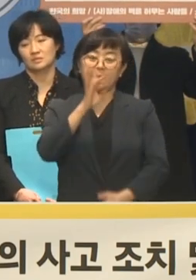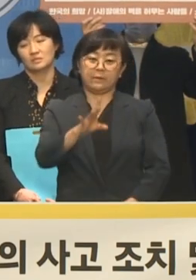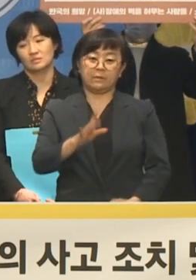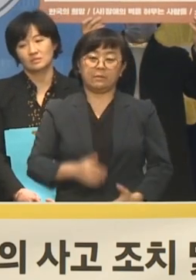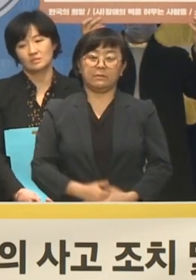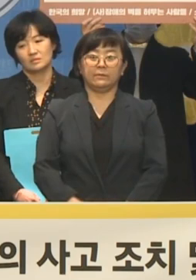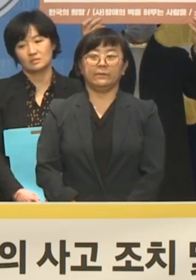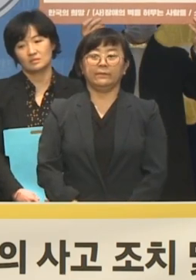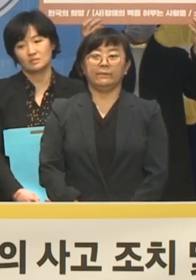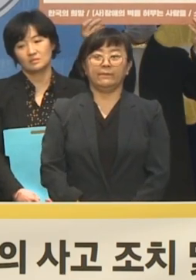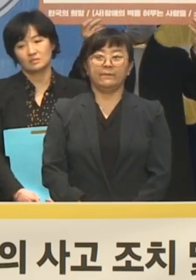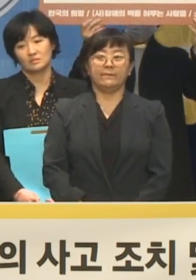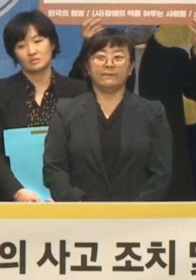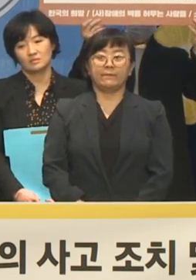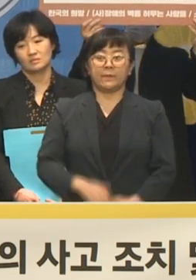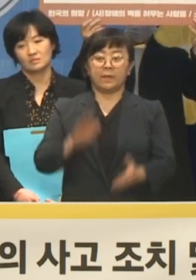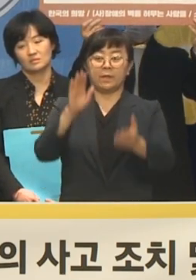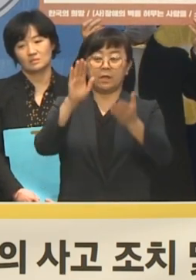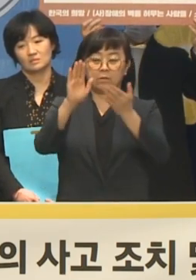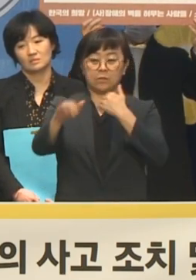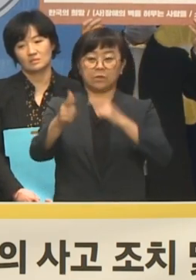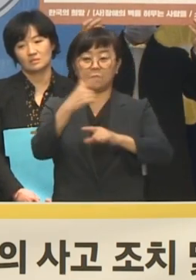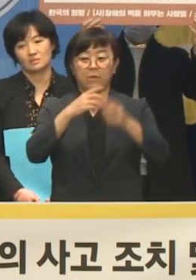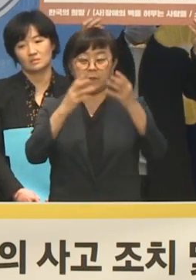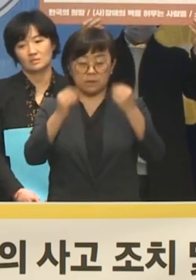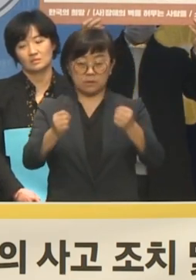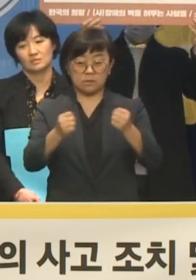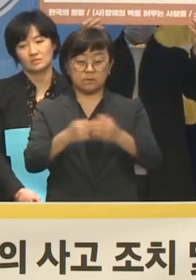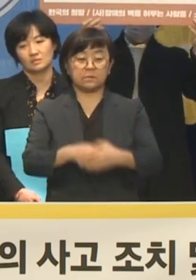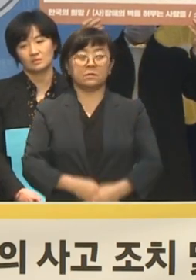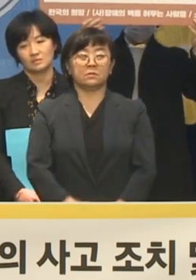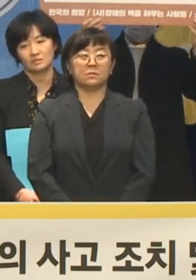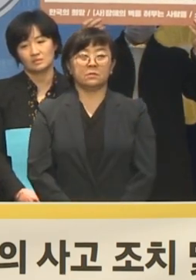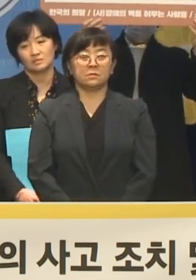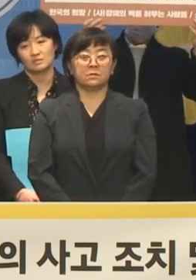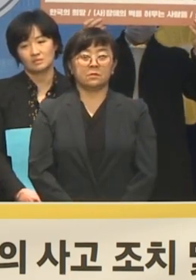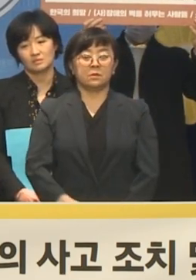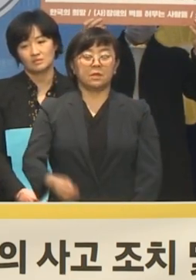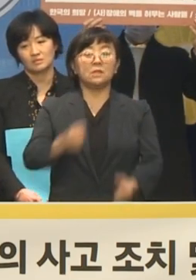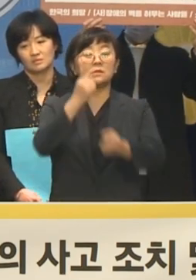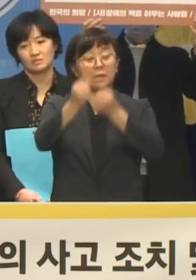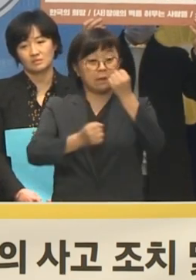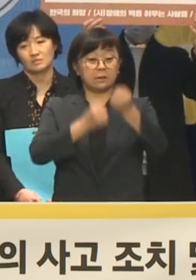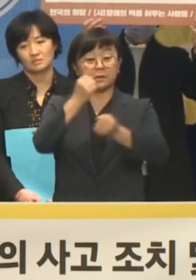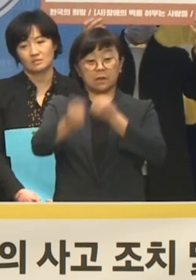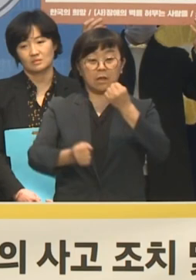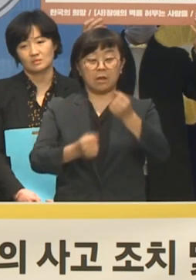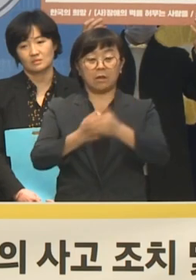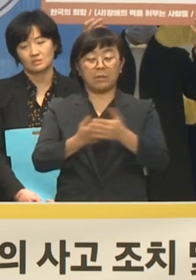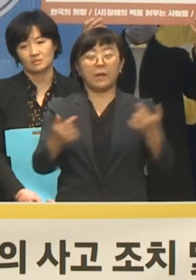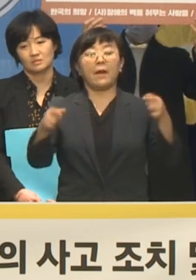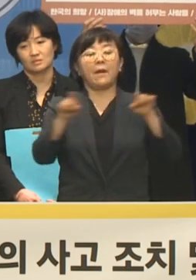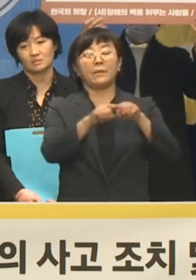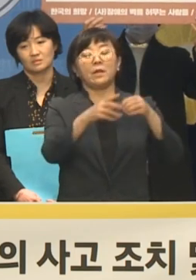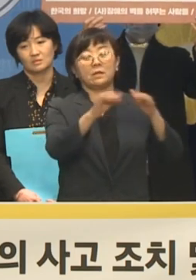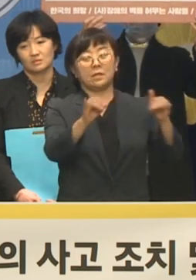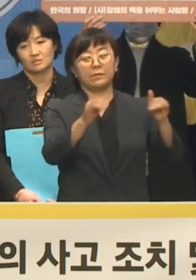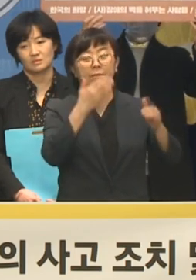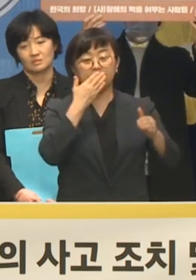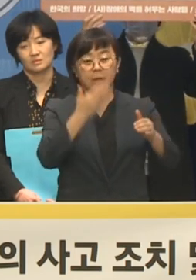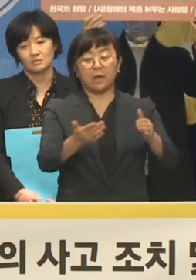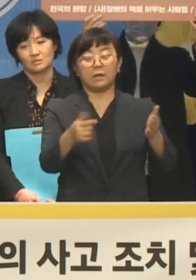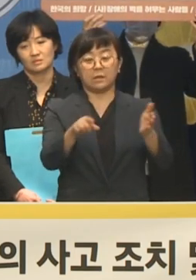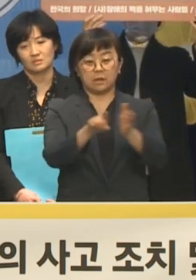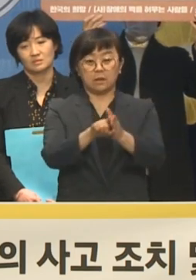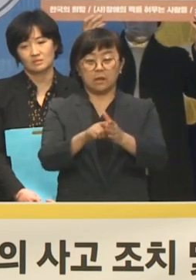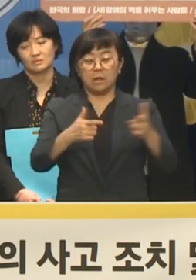생각합니다. 앞으로 더 많은 탠덤 사이클에 파일럿들이 유입될 수 있도록